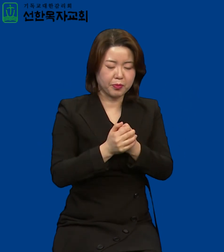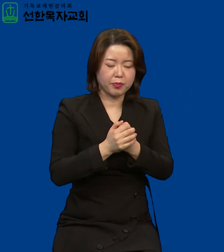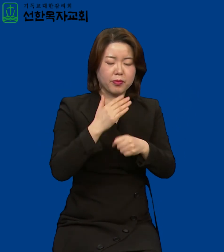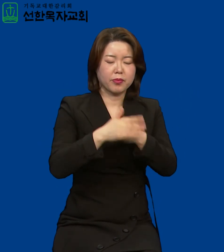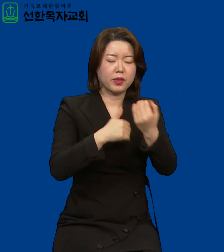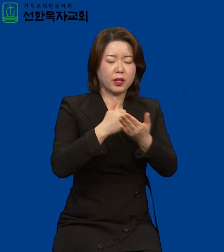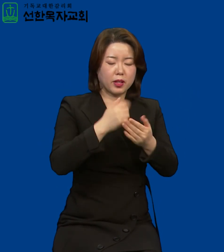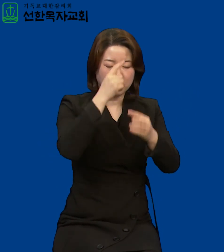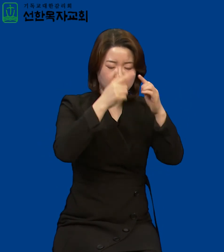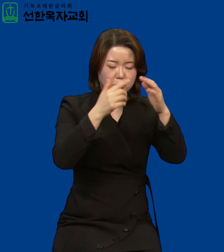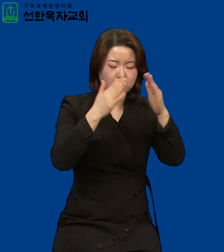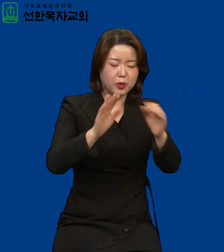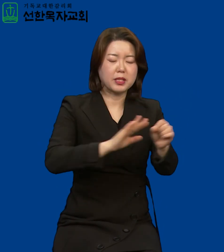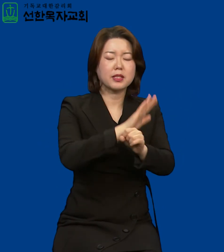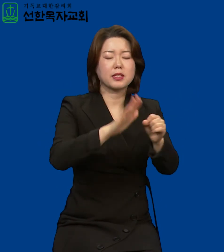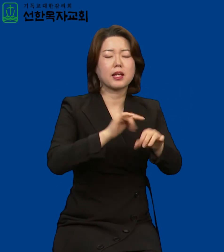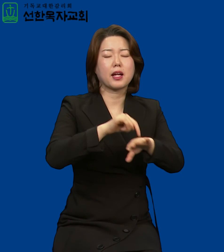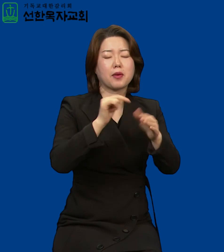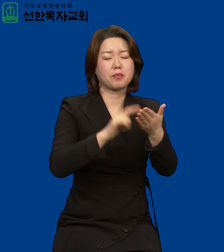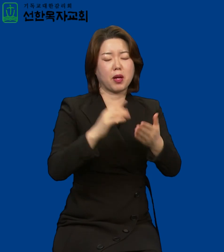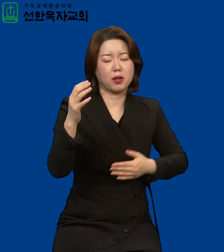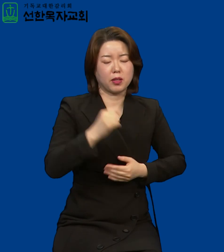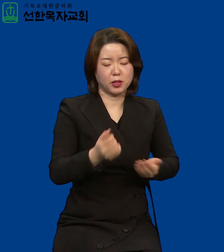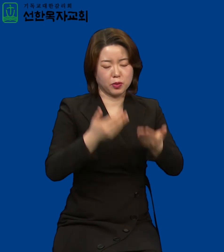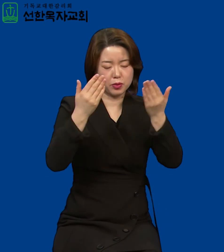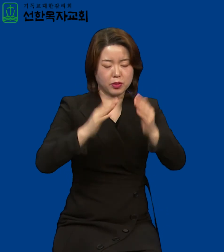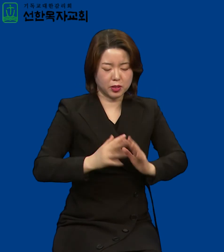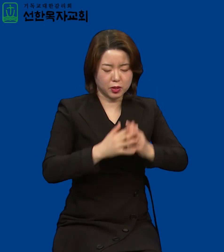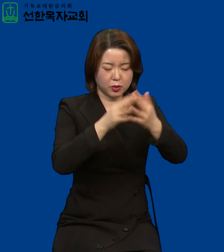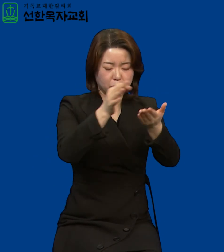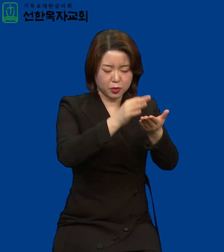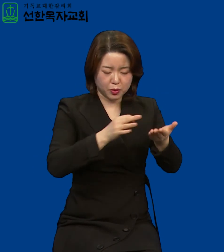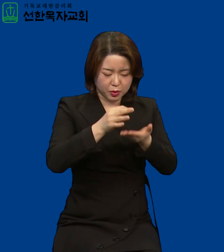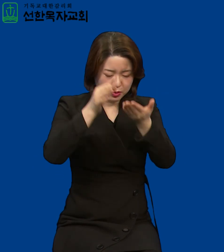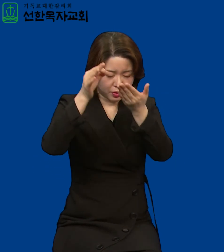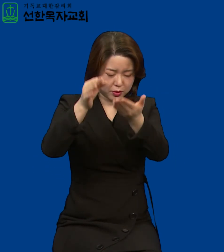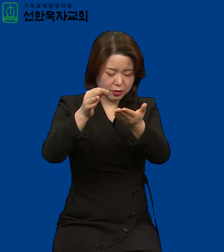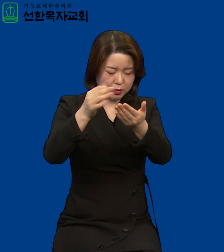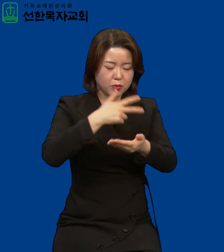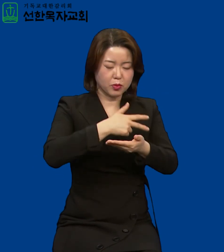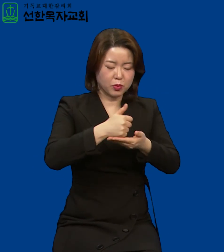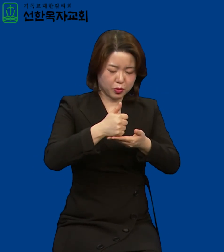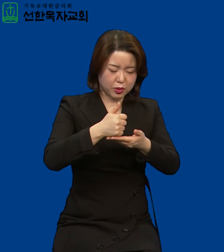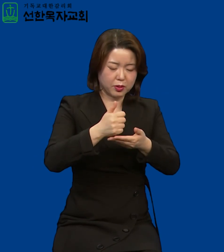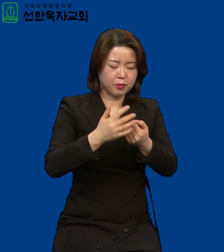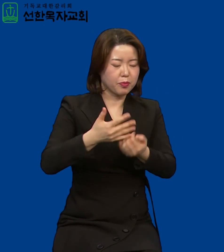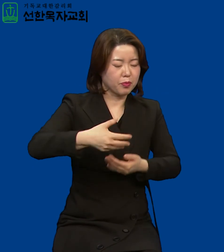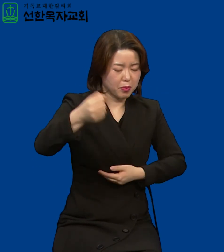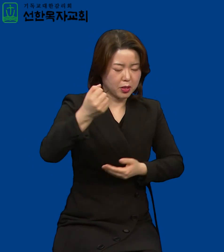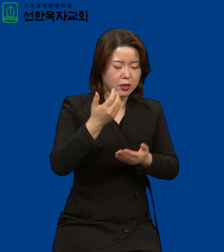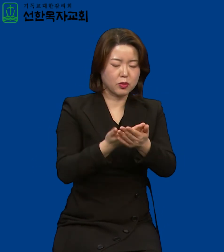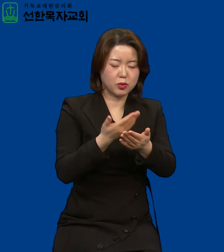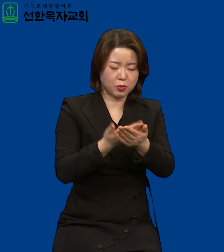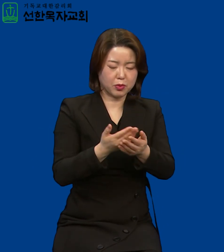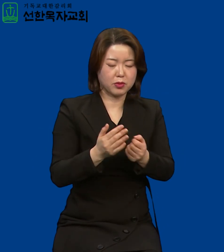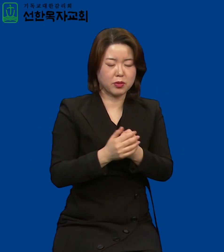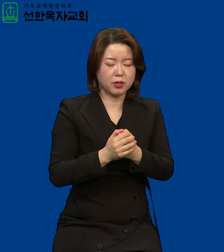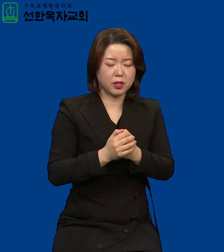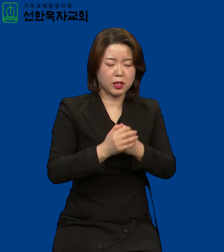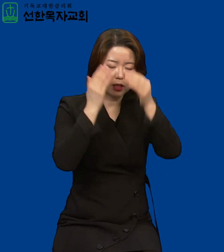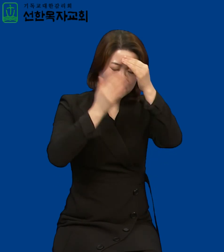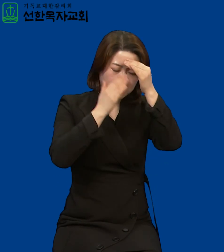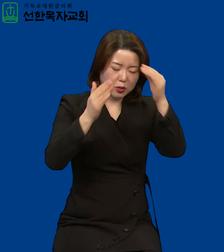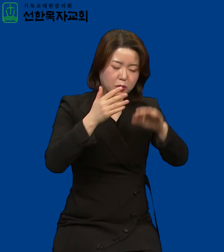하나님, 교회를 사랑하는 마음으로 드리는 건축 헌금을 주님 받으소서.